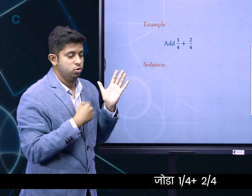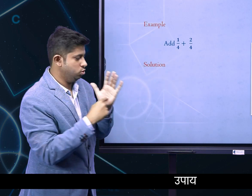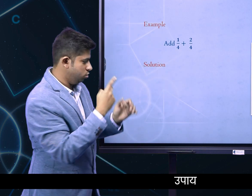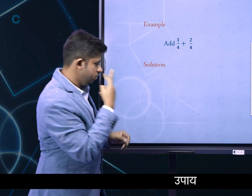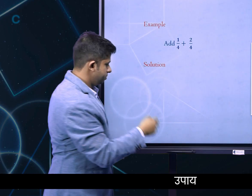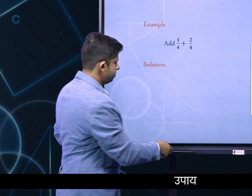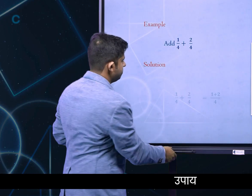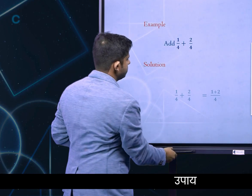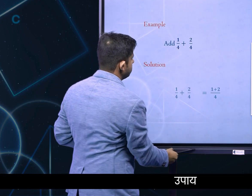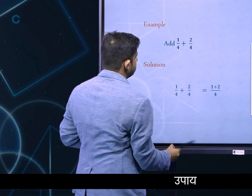उपाय: